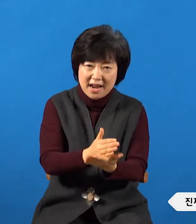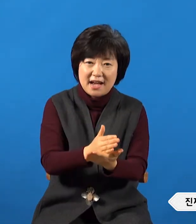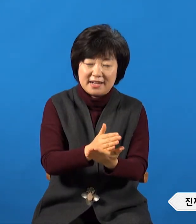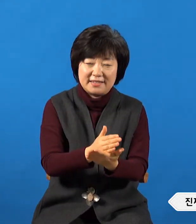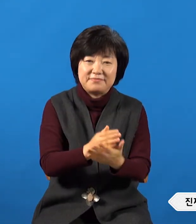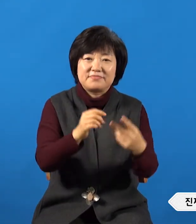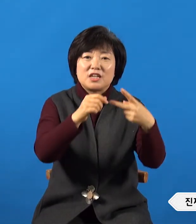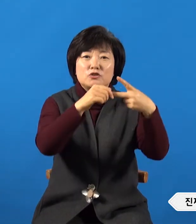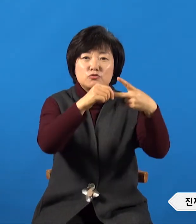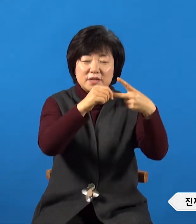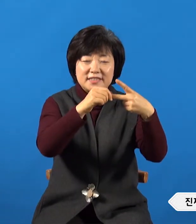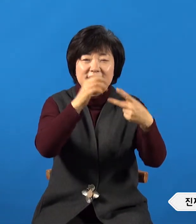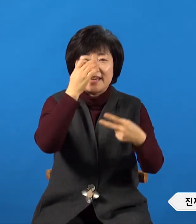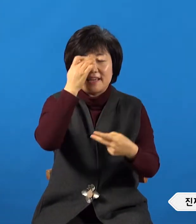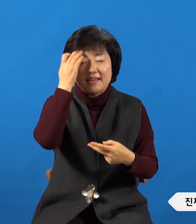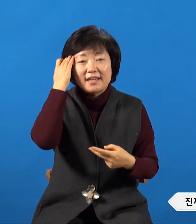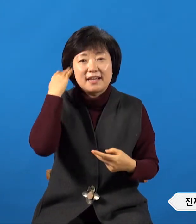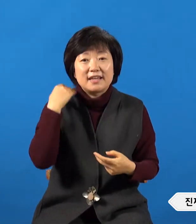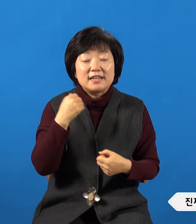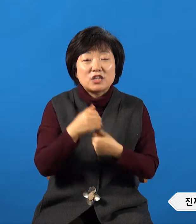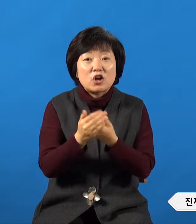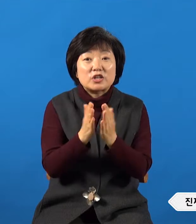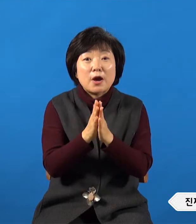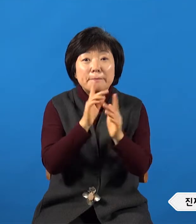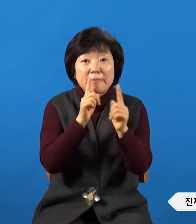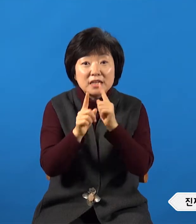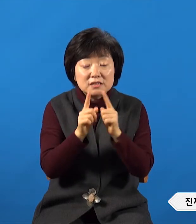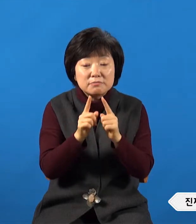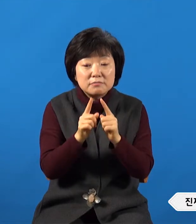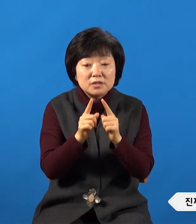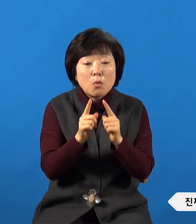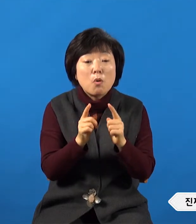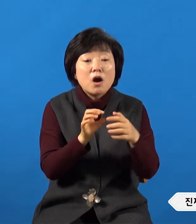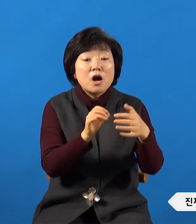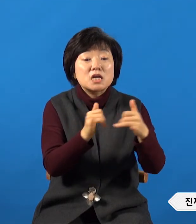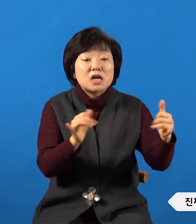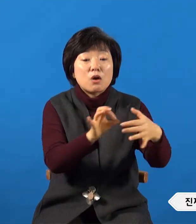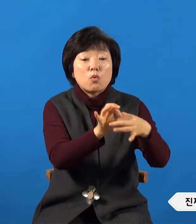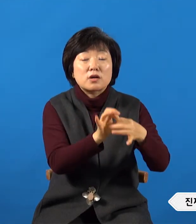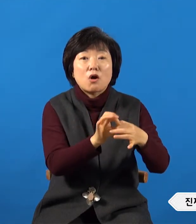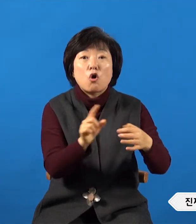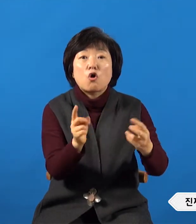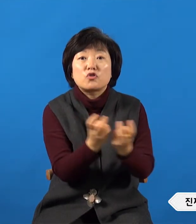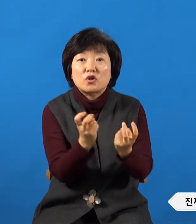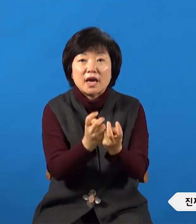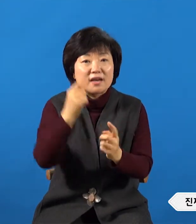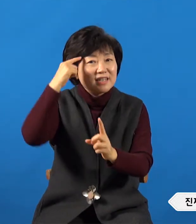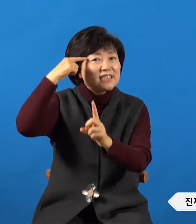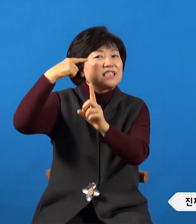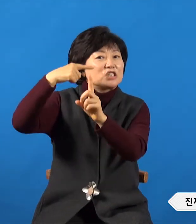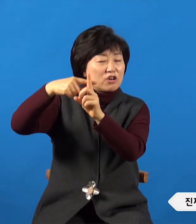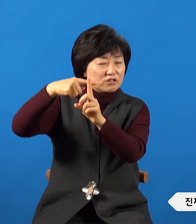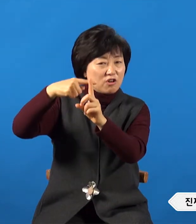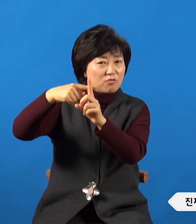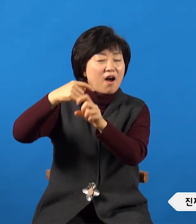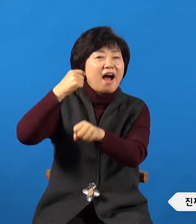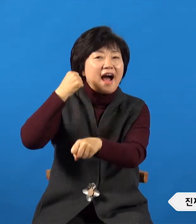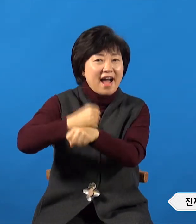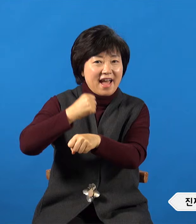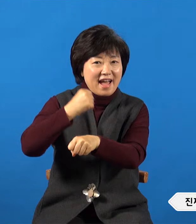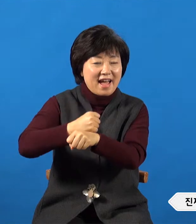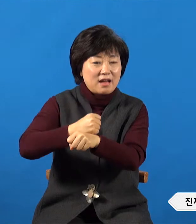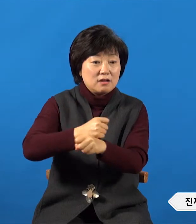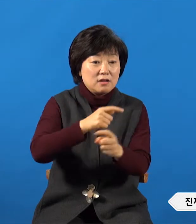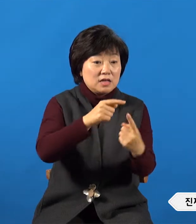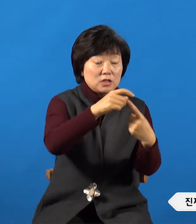아니다. 두 번째, 그렇다면 성경은 어떻게 해야 할 것인가? 긍정적으로 해야 될